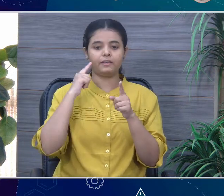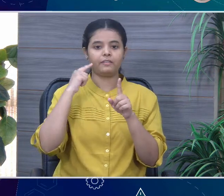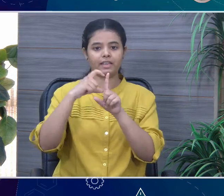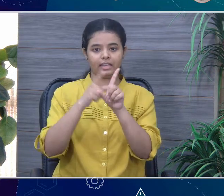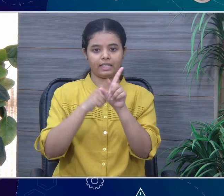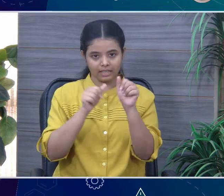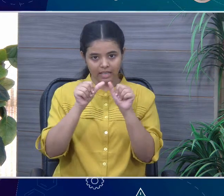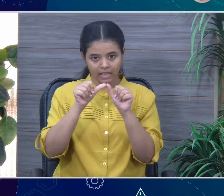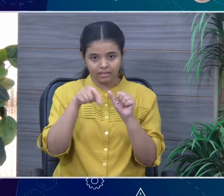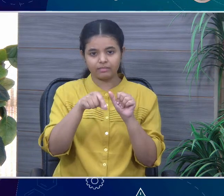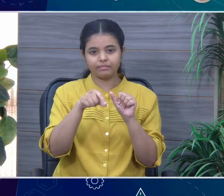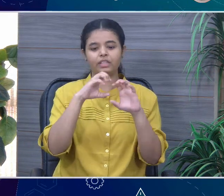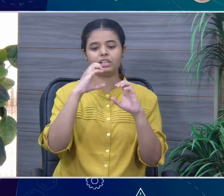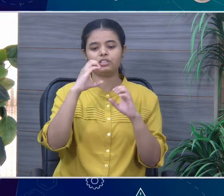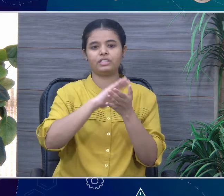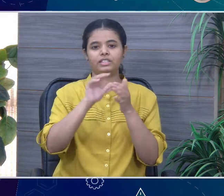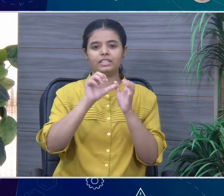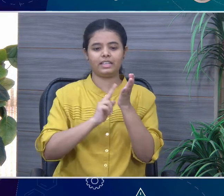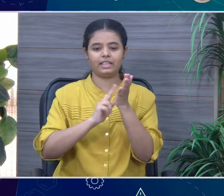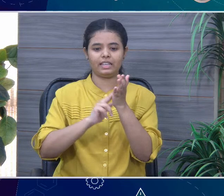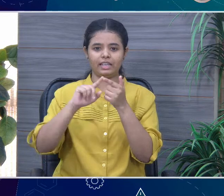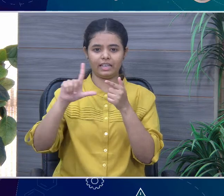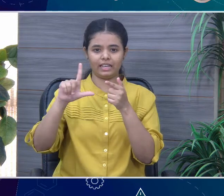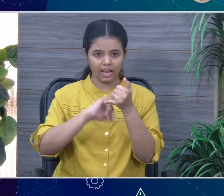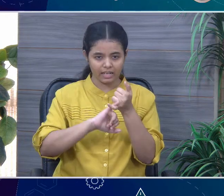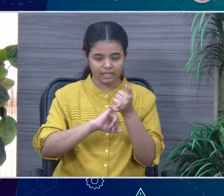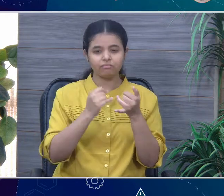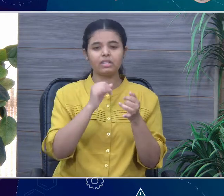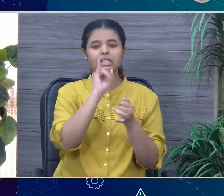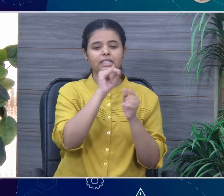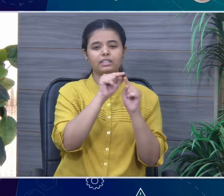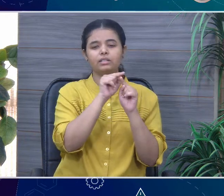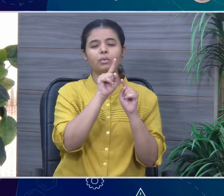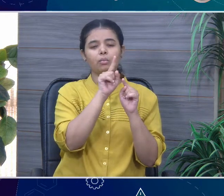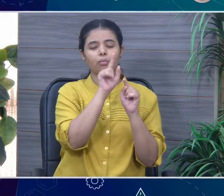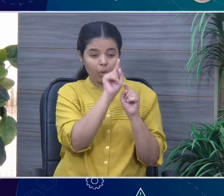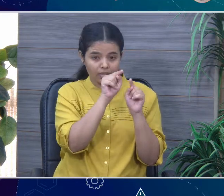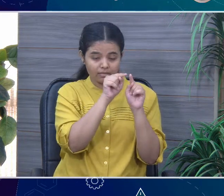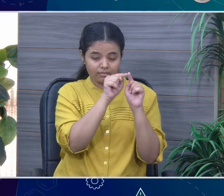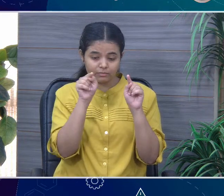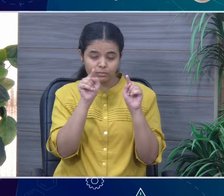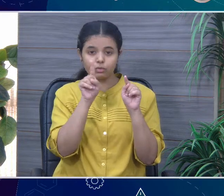to channel number 12. अगर आप हमें फ़ोन करना चाहें तो हमारा नंबर होगा